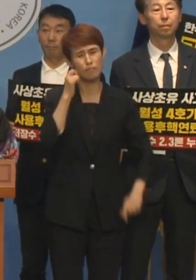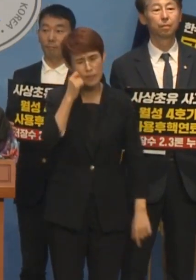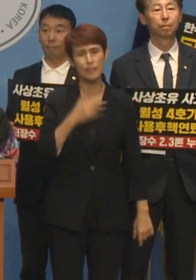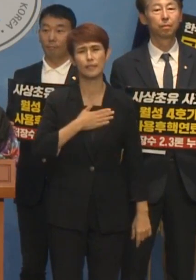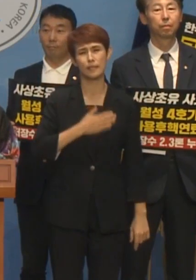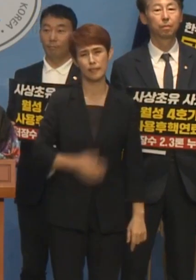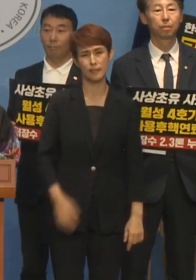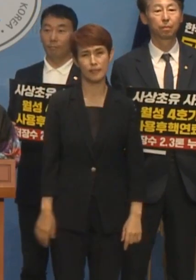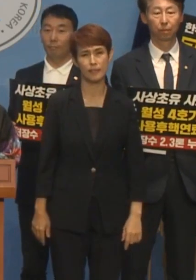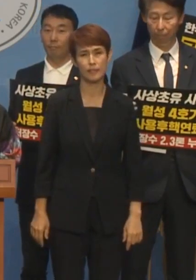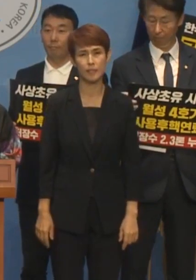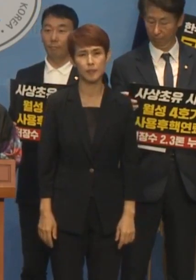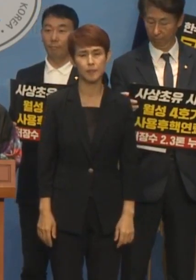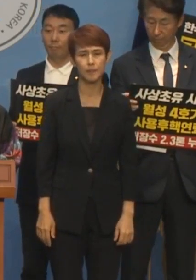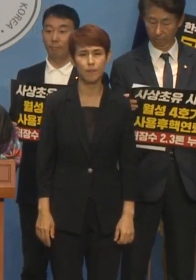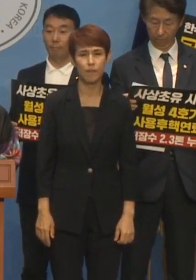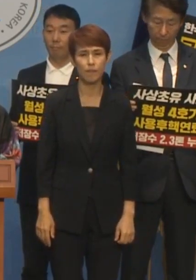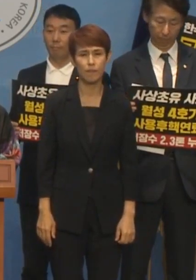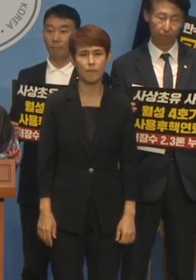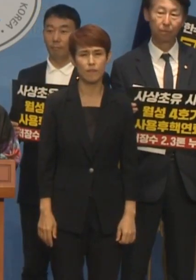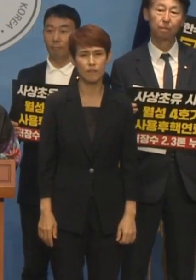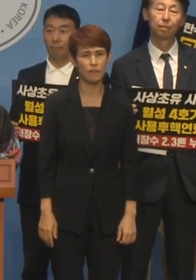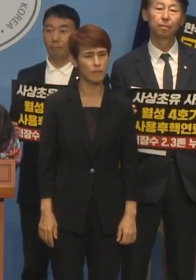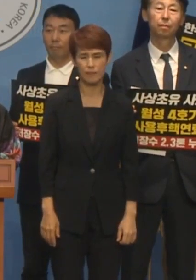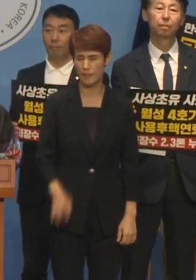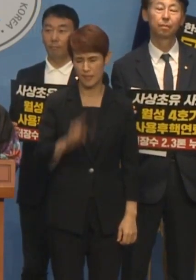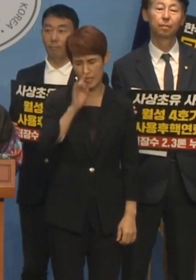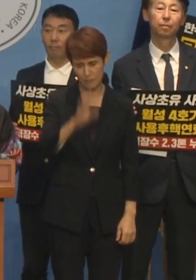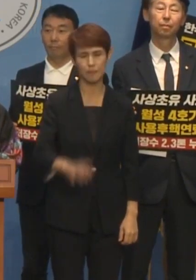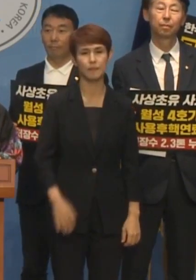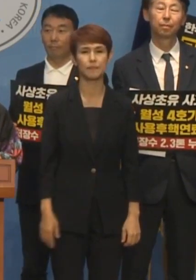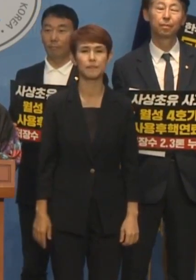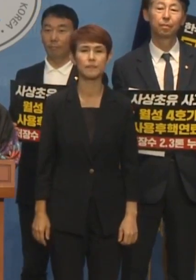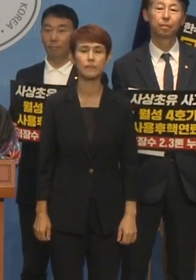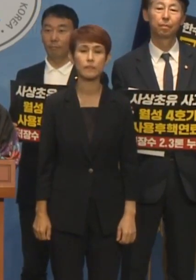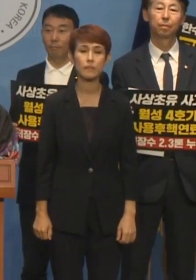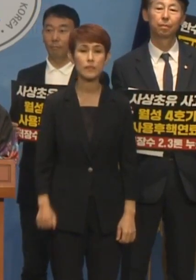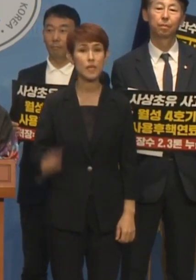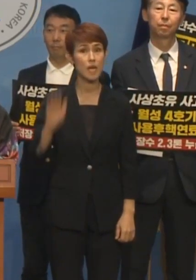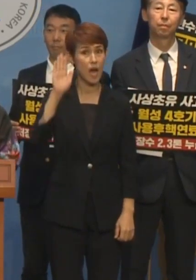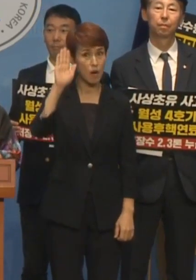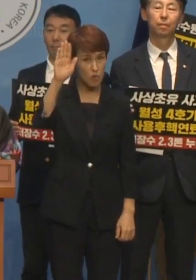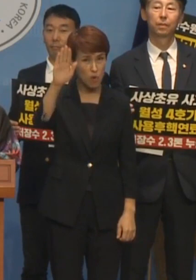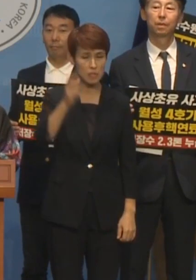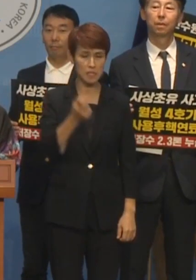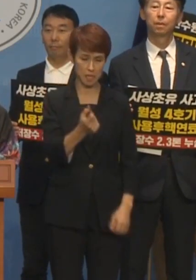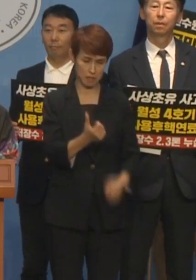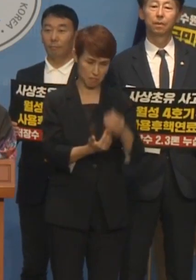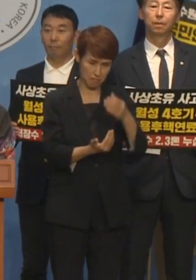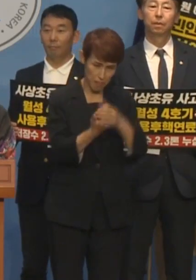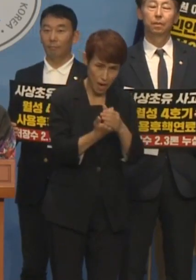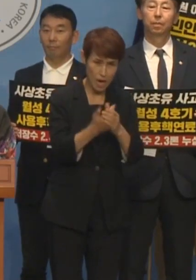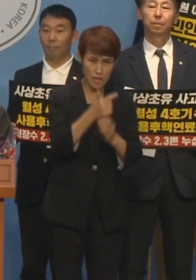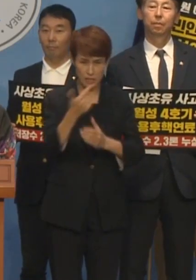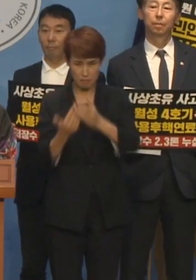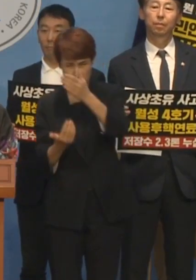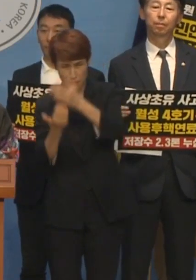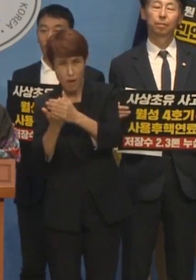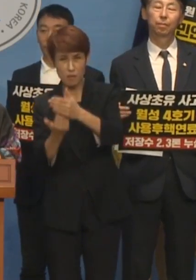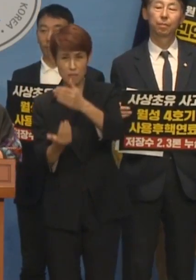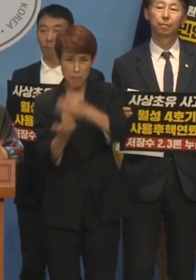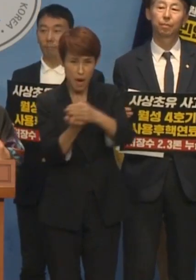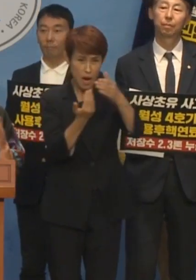겁니까? 이거는 아니라고 봅니다. 그리고 앞으로 작은 사고가 큰 사고가 되고 자꾸 하다